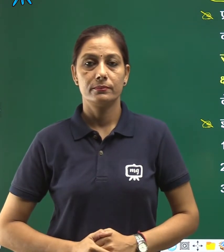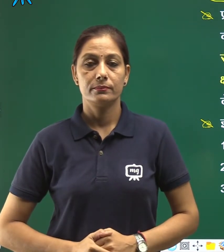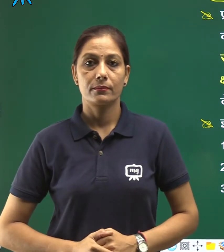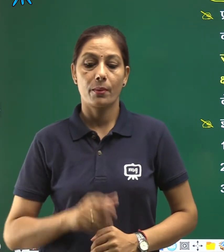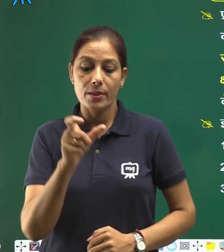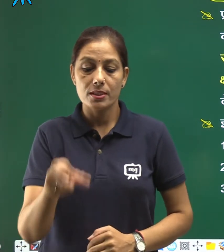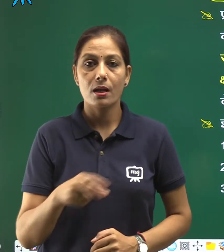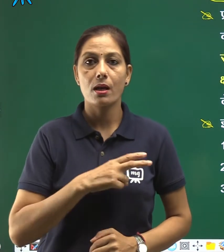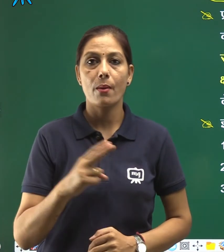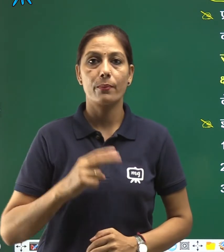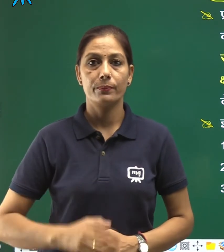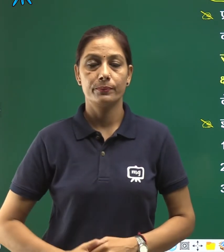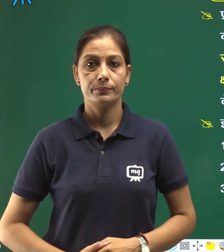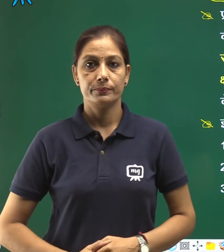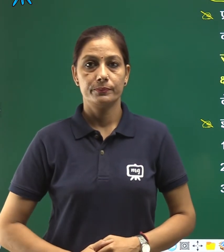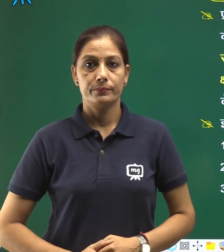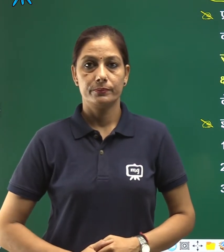हालदार साहब,